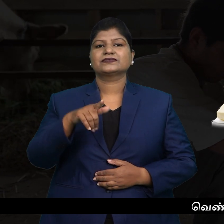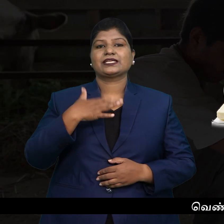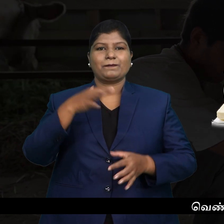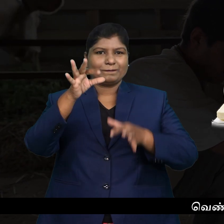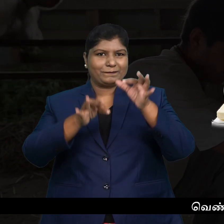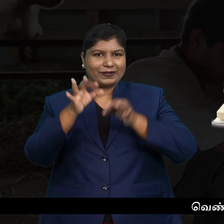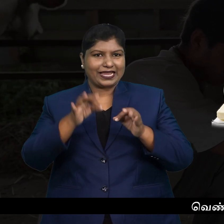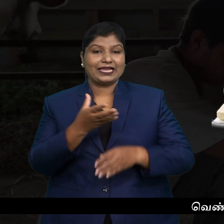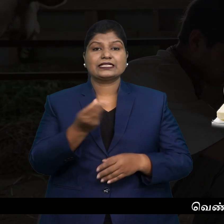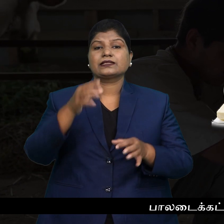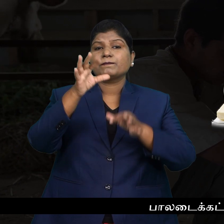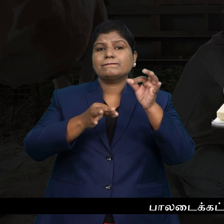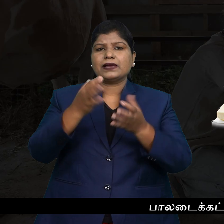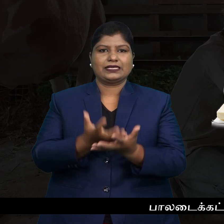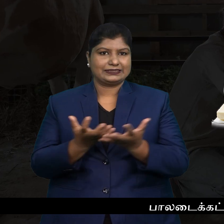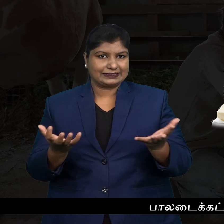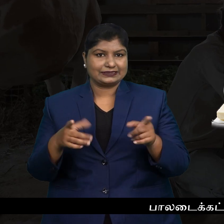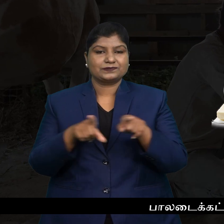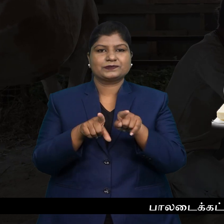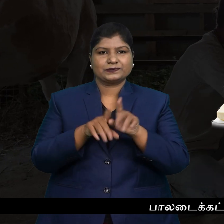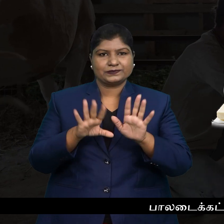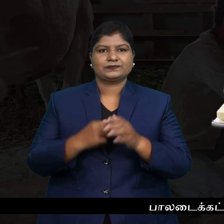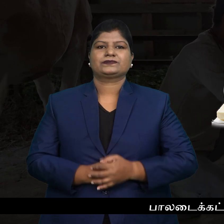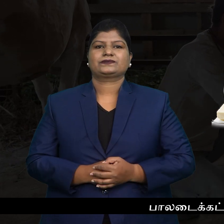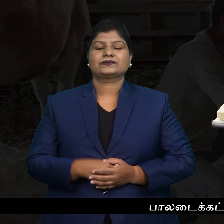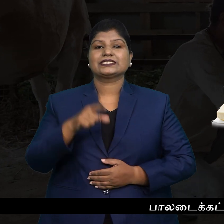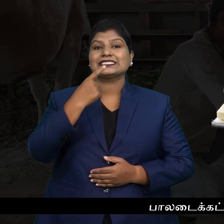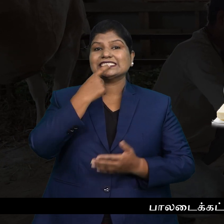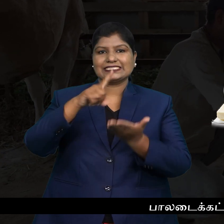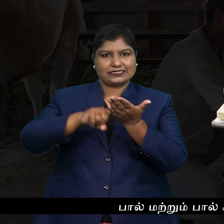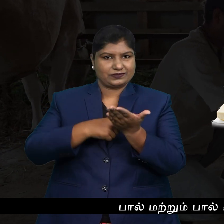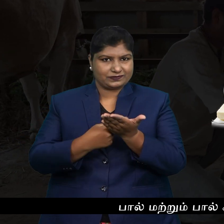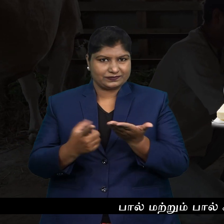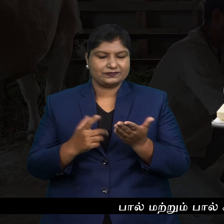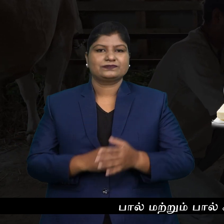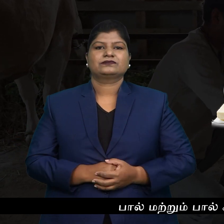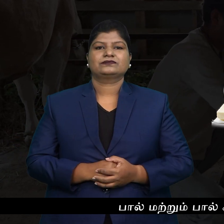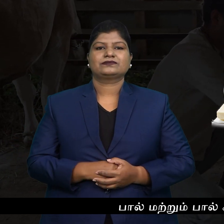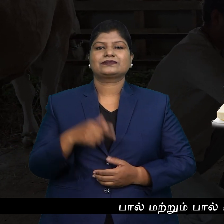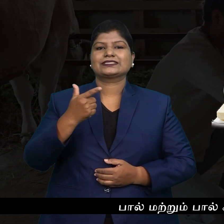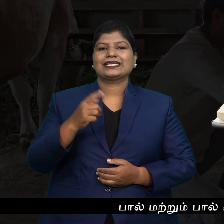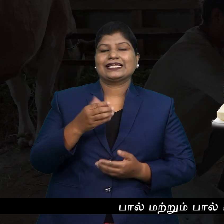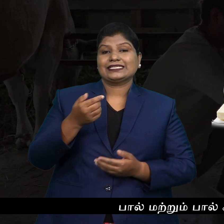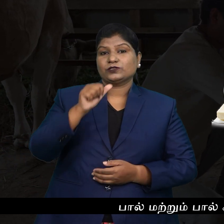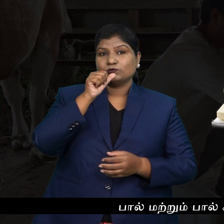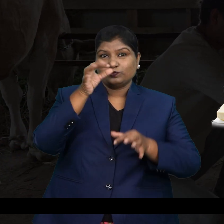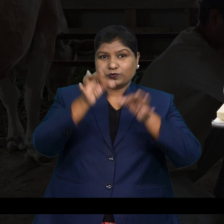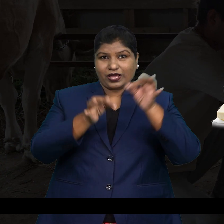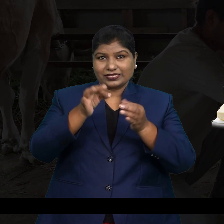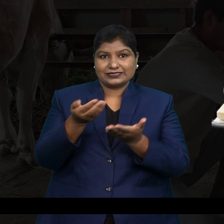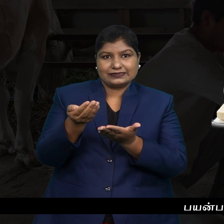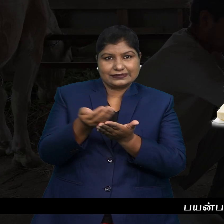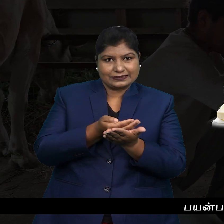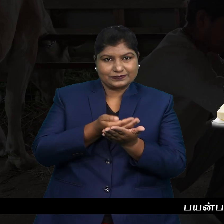வெண்ணெய், பாலேடு, பாலாடை கட்டி மற்றும் தயிர் போன்ற பால் மற்றும் பால் சார்ந்த பொருட்கள்